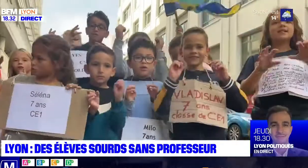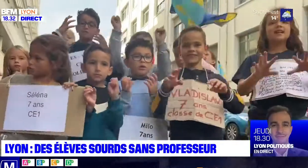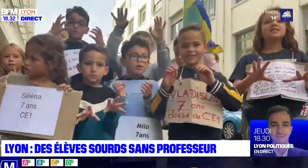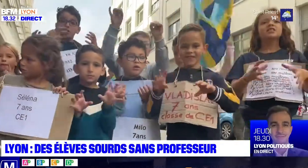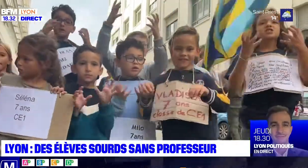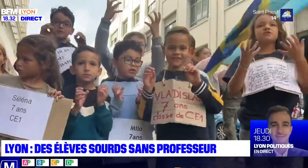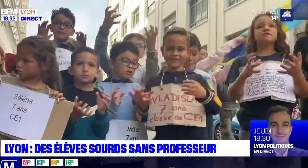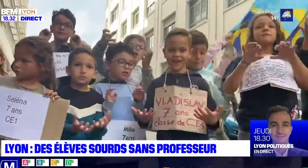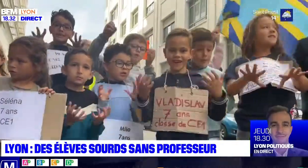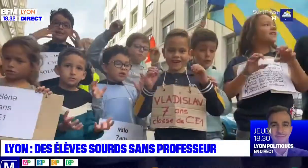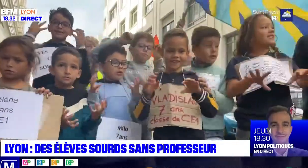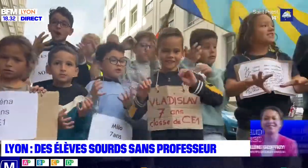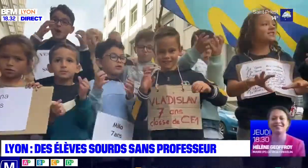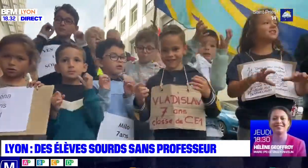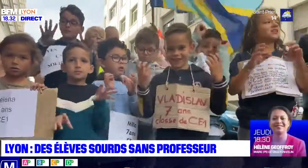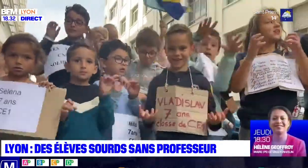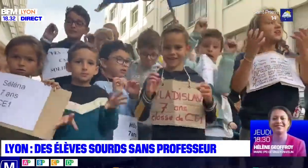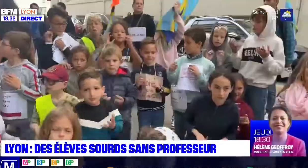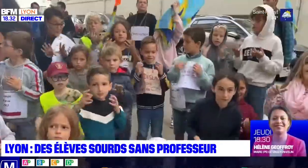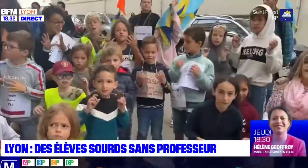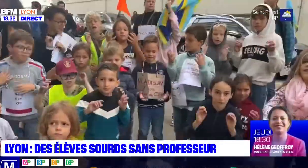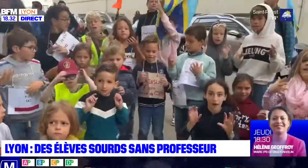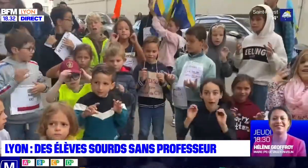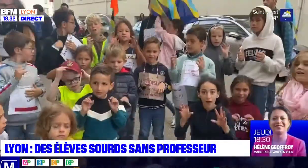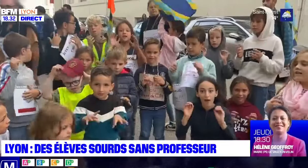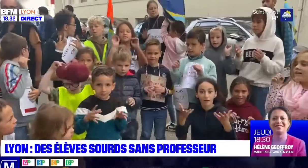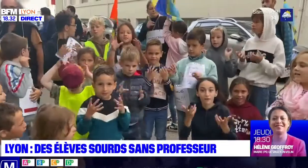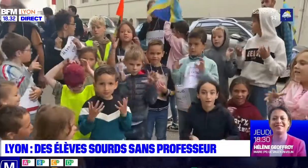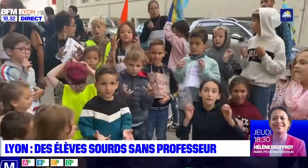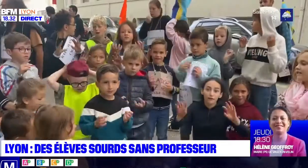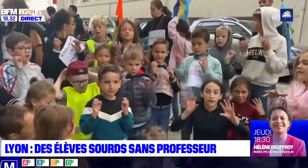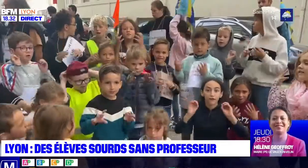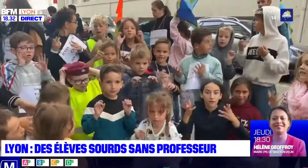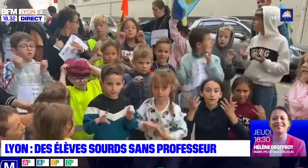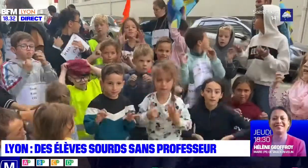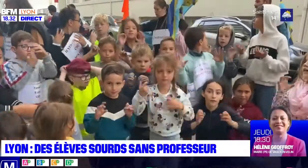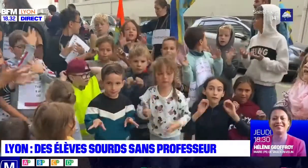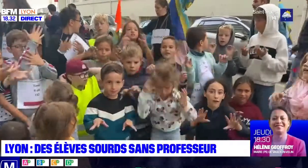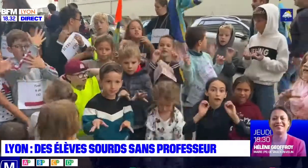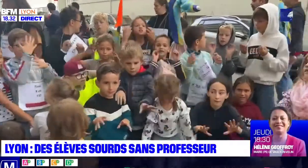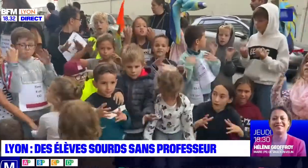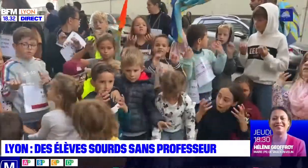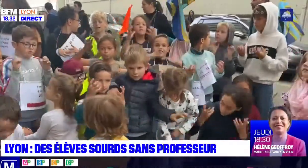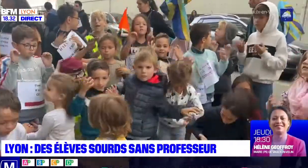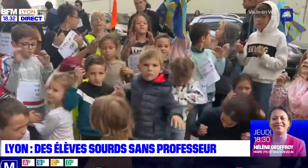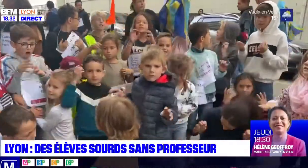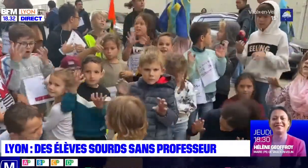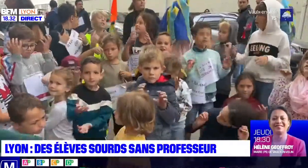Ils veulent être entendus. Ces enfants de CE1, CE2 réclament une maîtresse capable de signer. Sans enseignants, depuis le 1er septembre, ils ont été